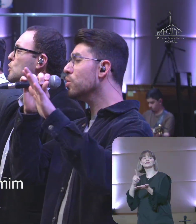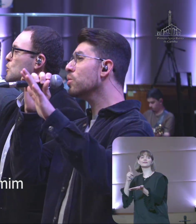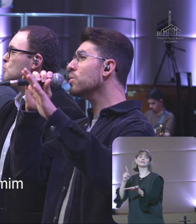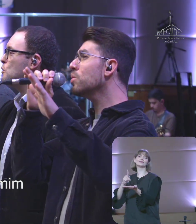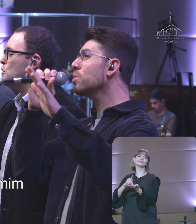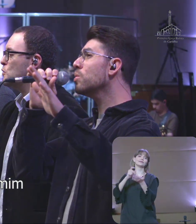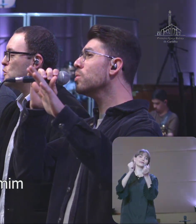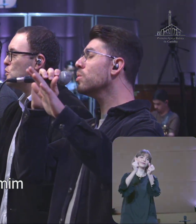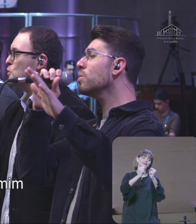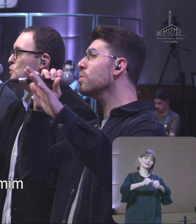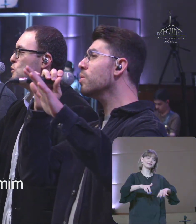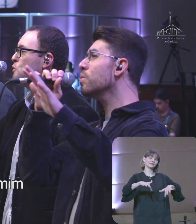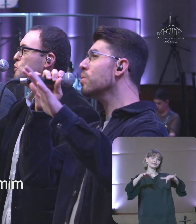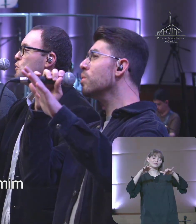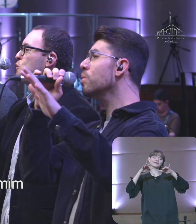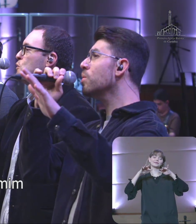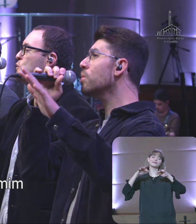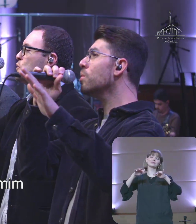e